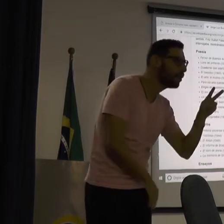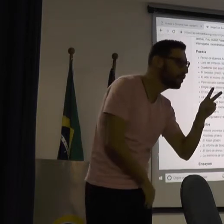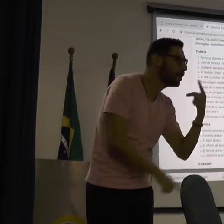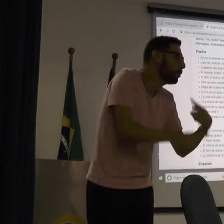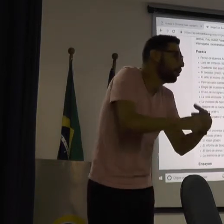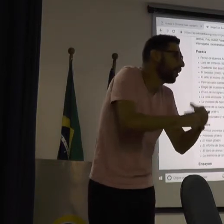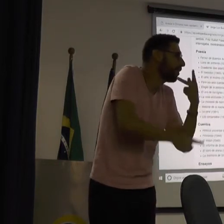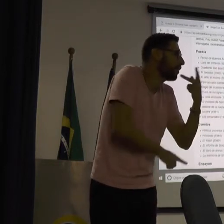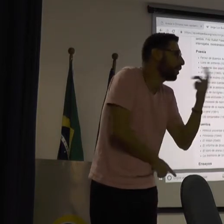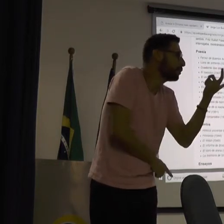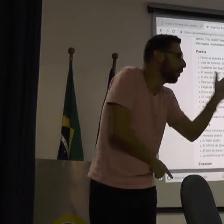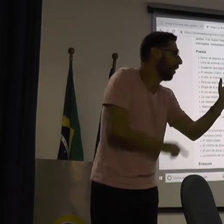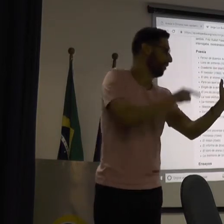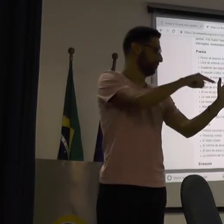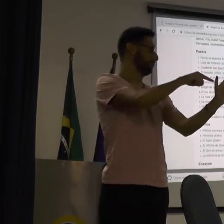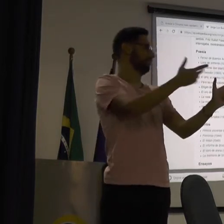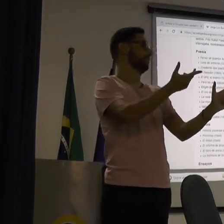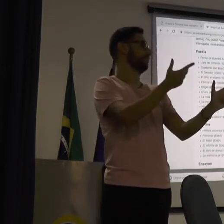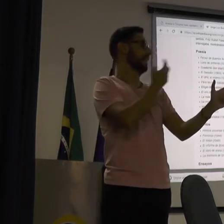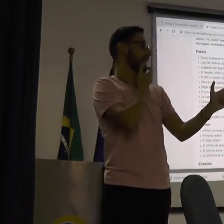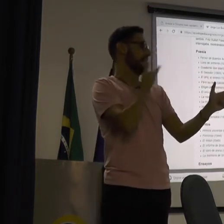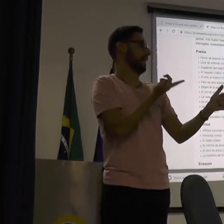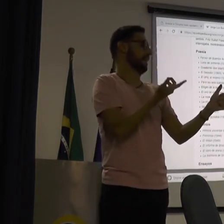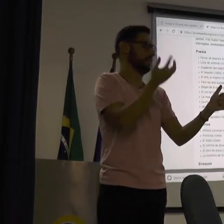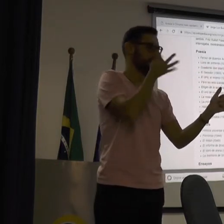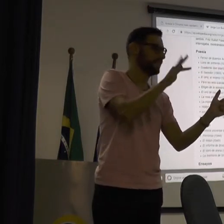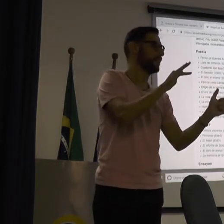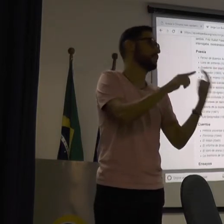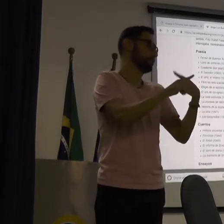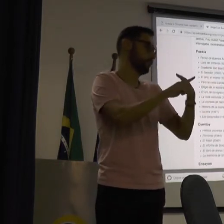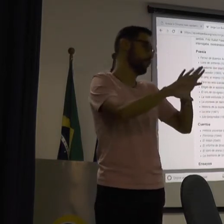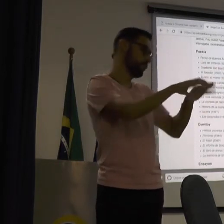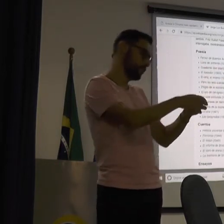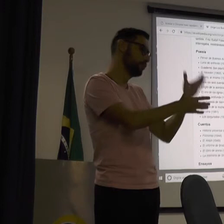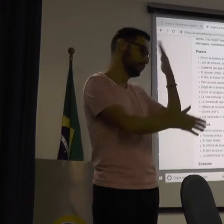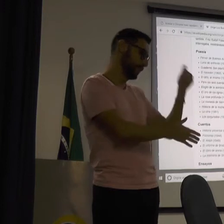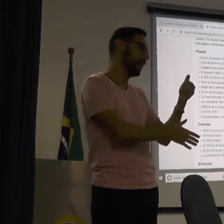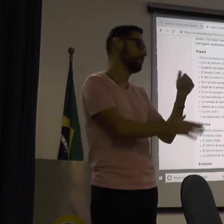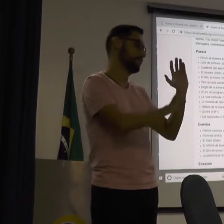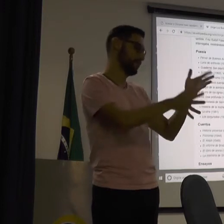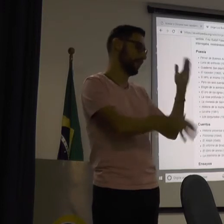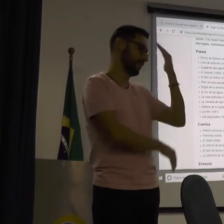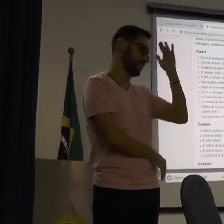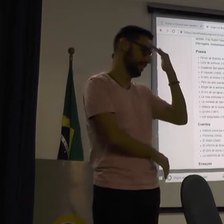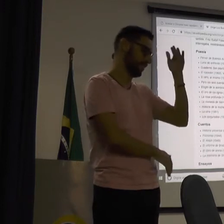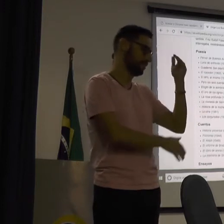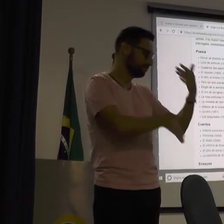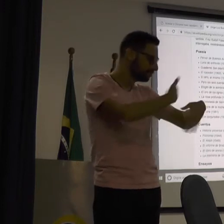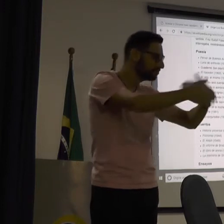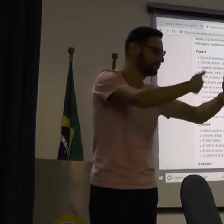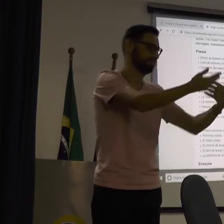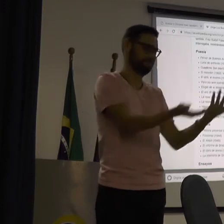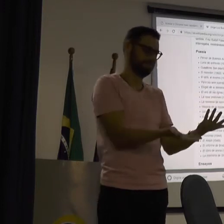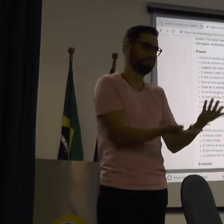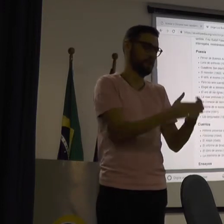está falando para um grupinho que entende o que ele está falando, né? Mas aí eu vi com o Borges, eu vi